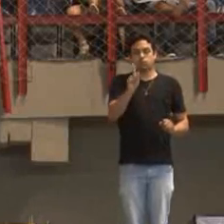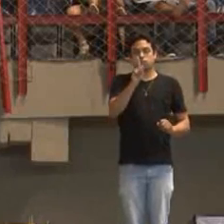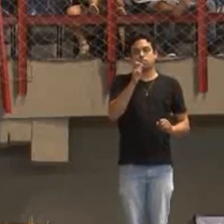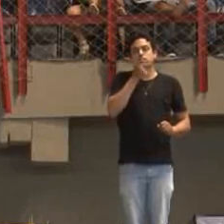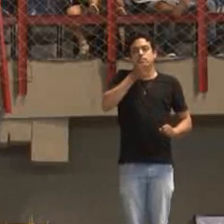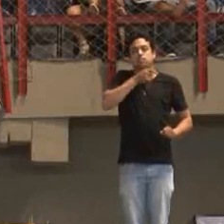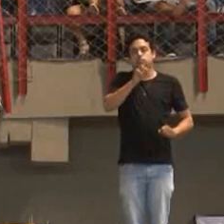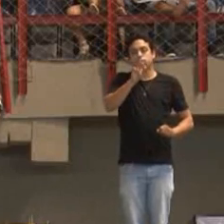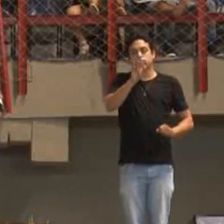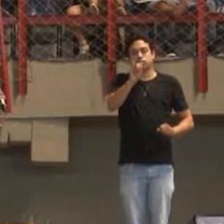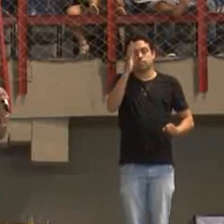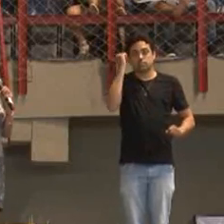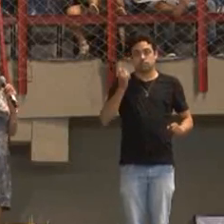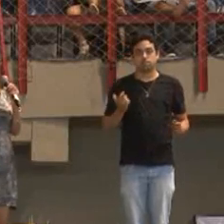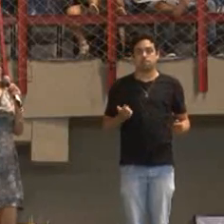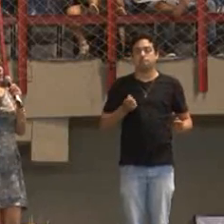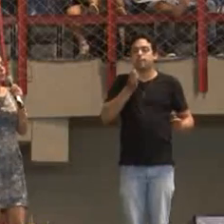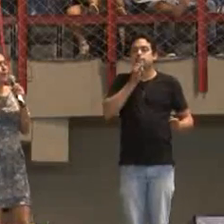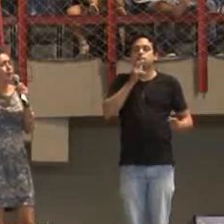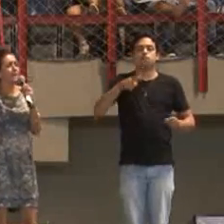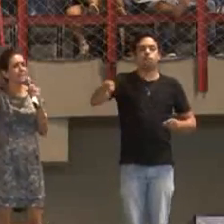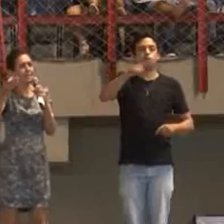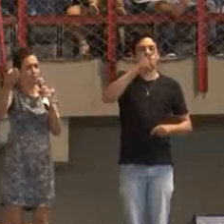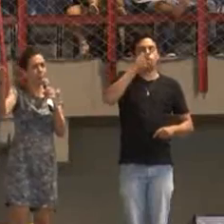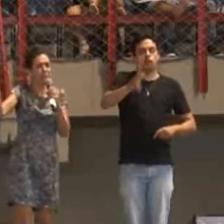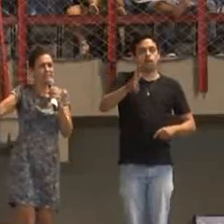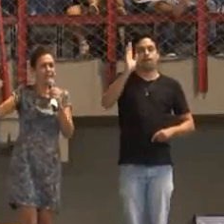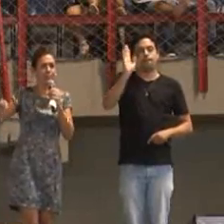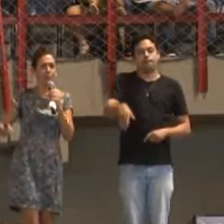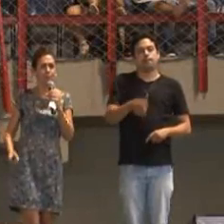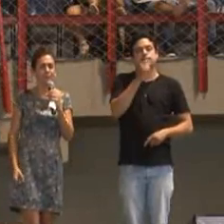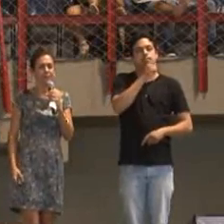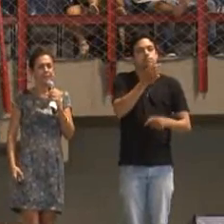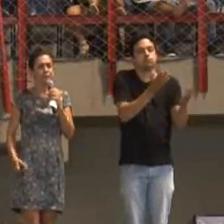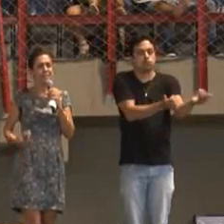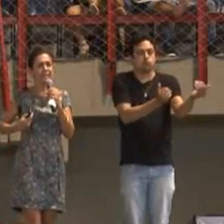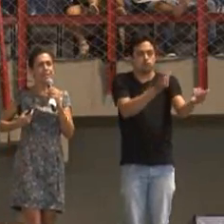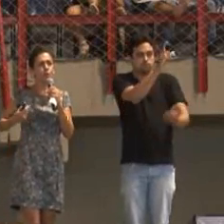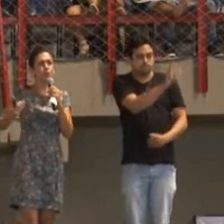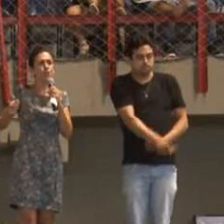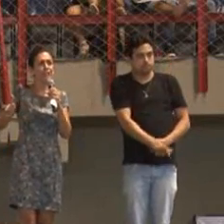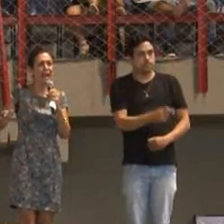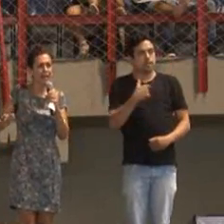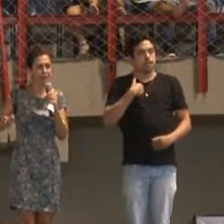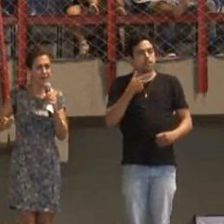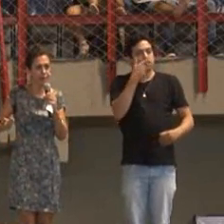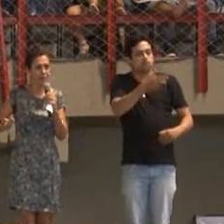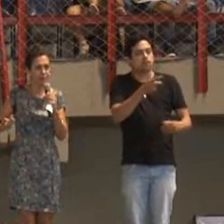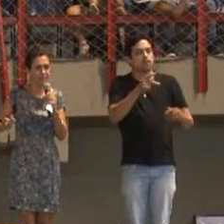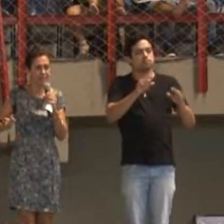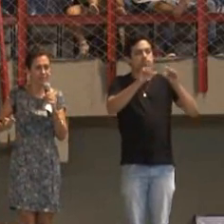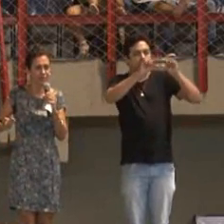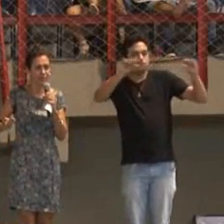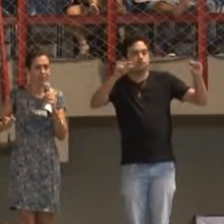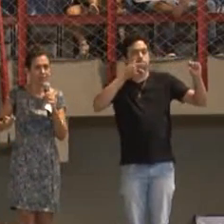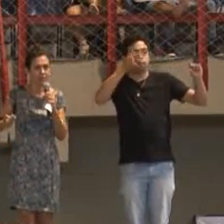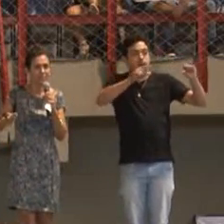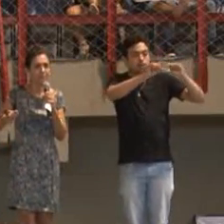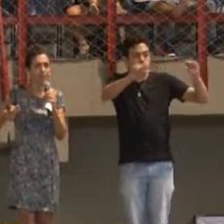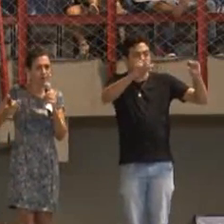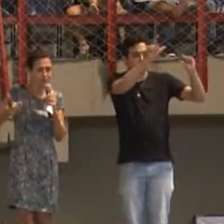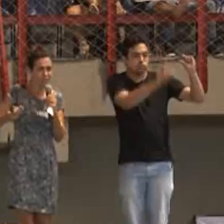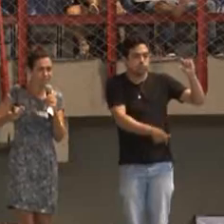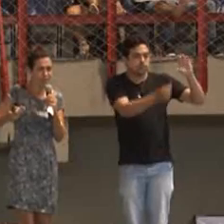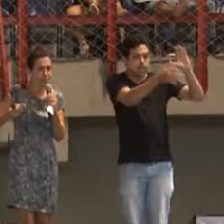gíria? Você está falando do adolescente, por exemplo. Você quer ilustrar a fala do adolescente?